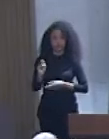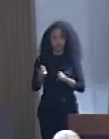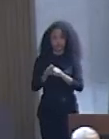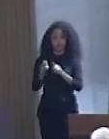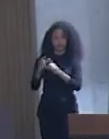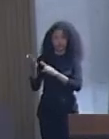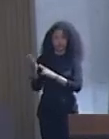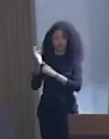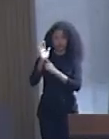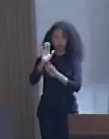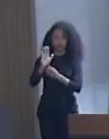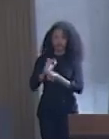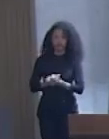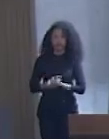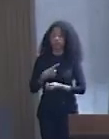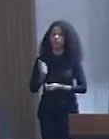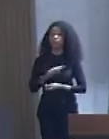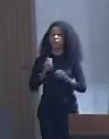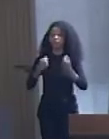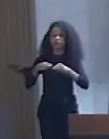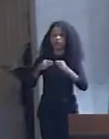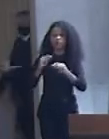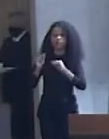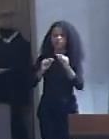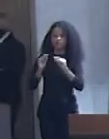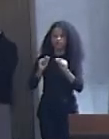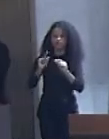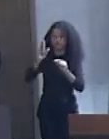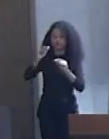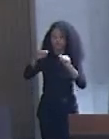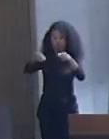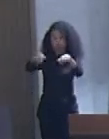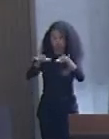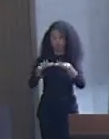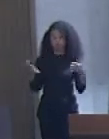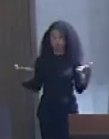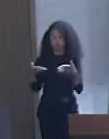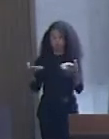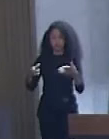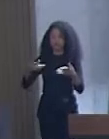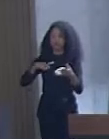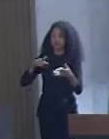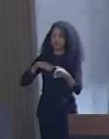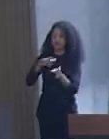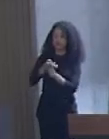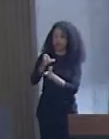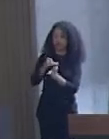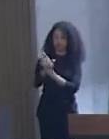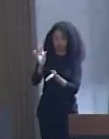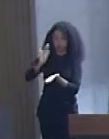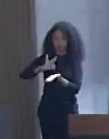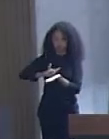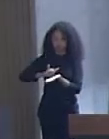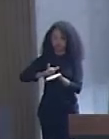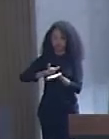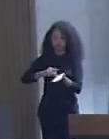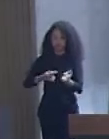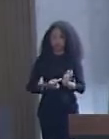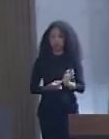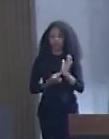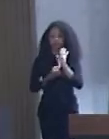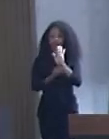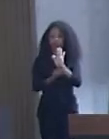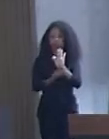eu acho que nós precisamos, como disse no início, sair dessa audiência pública com alguns encaminhamentos concretos que mostrem que a